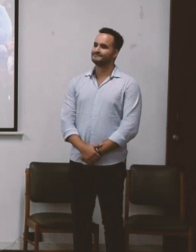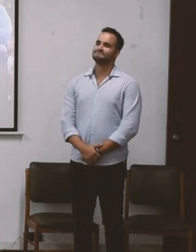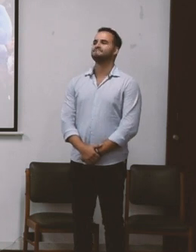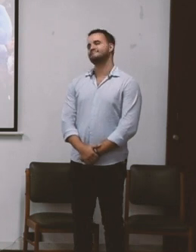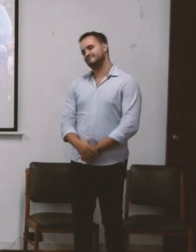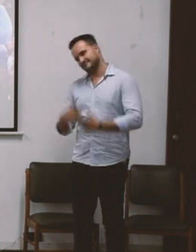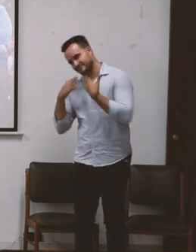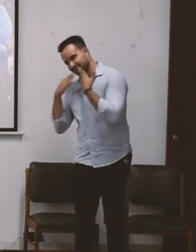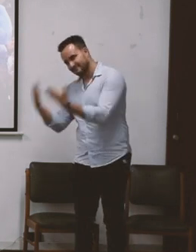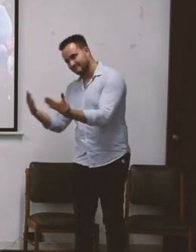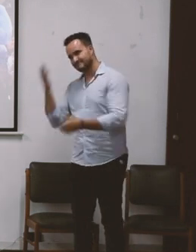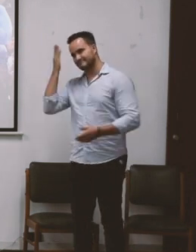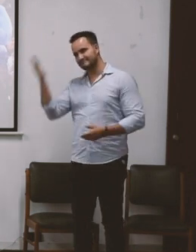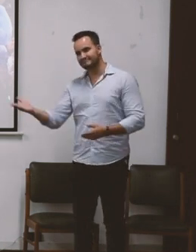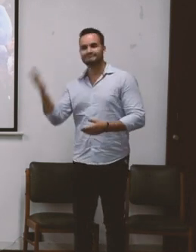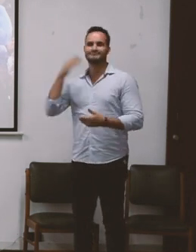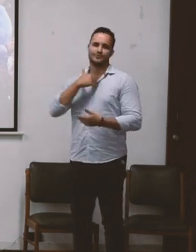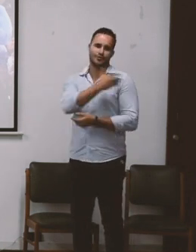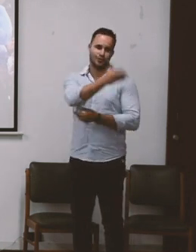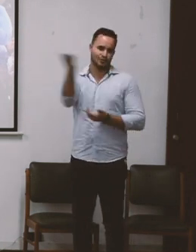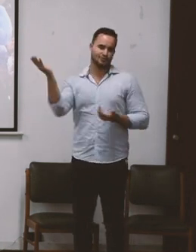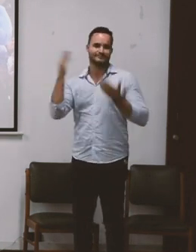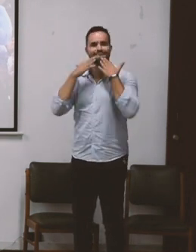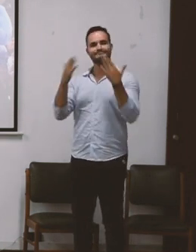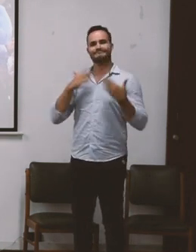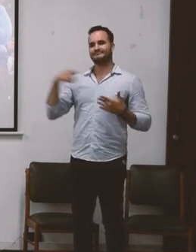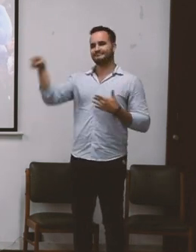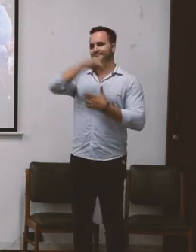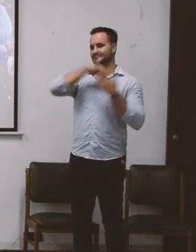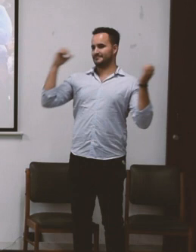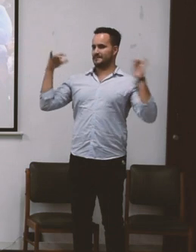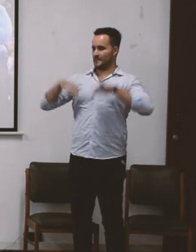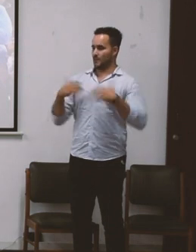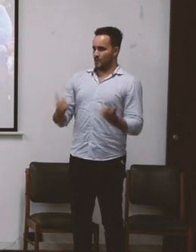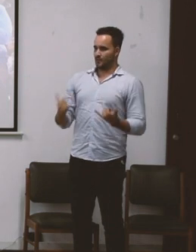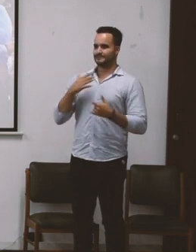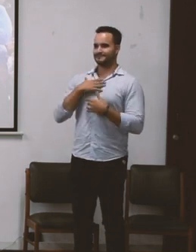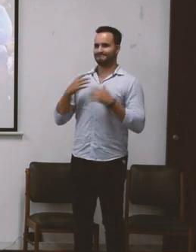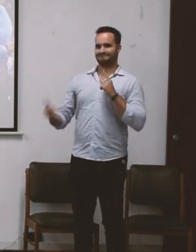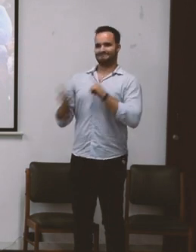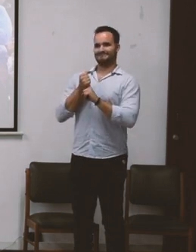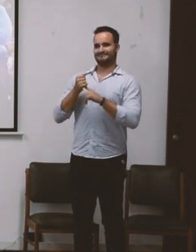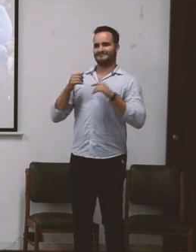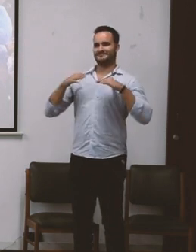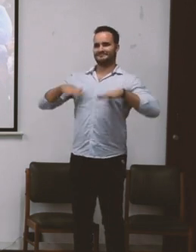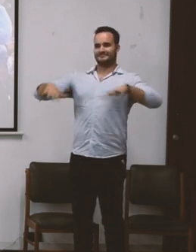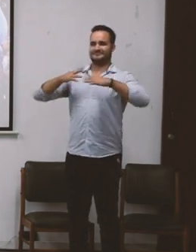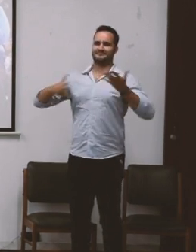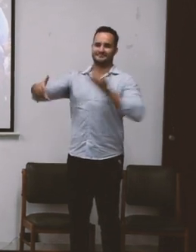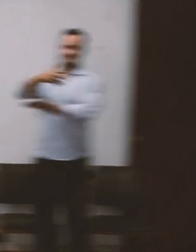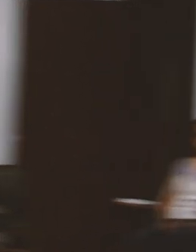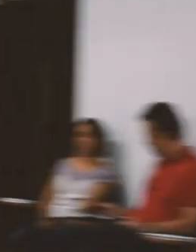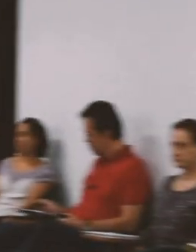agradecemos mucho a Jonathan y a ustedes también por acompañarnos y hacer posibles estos espacios.